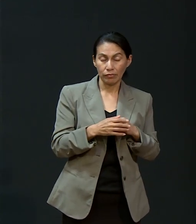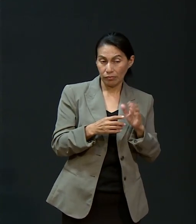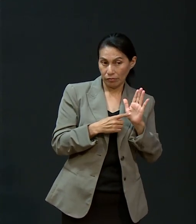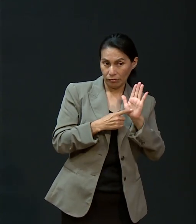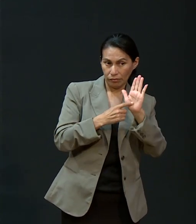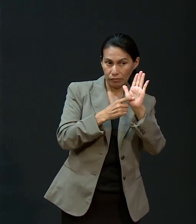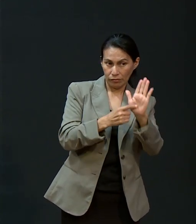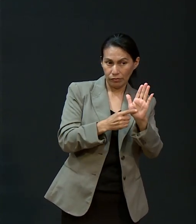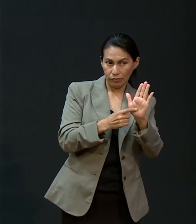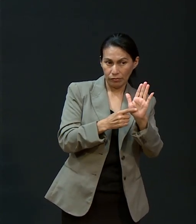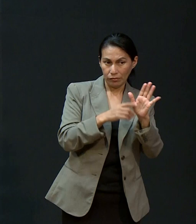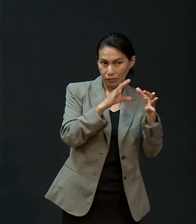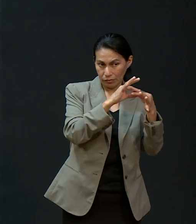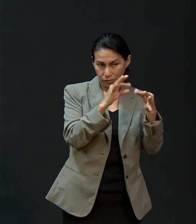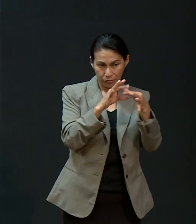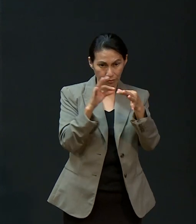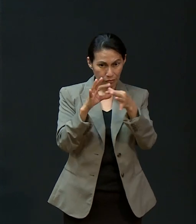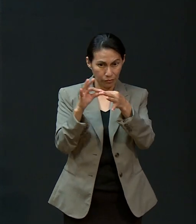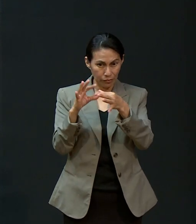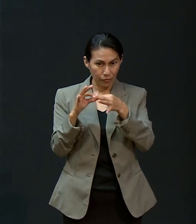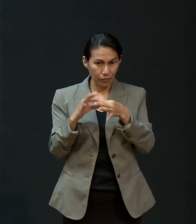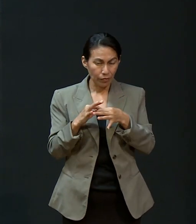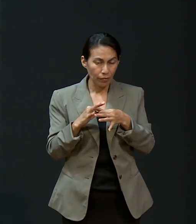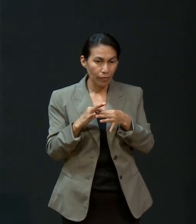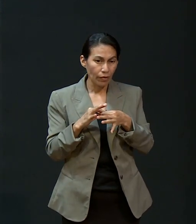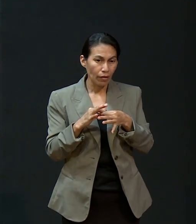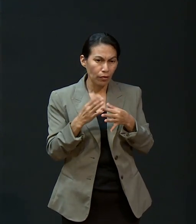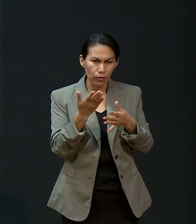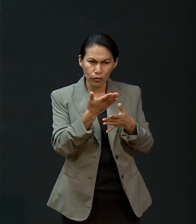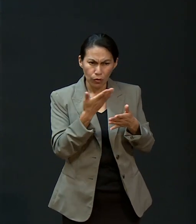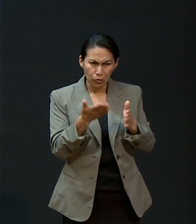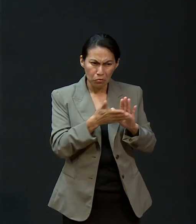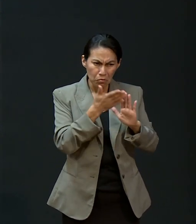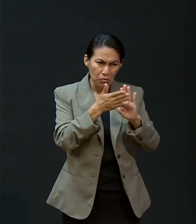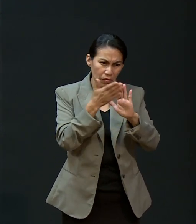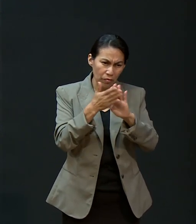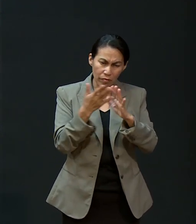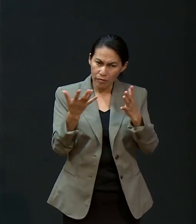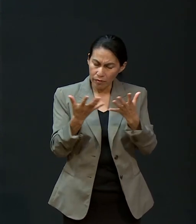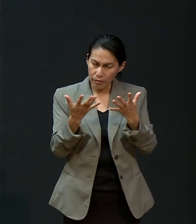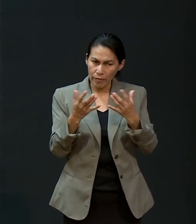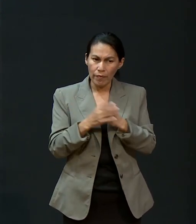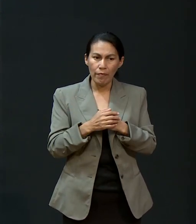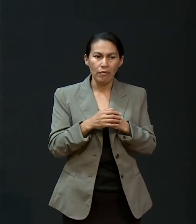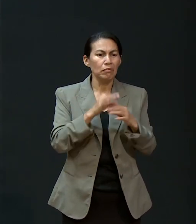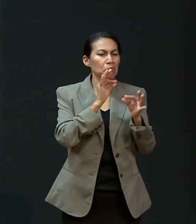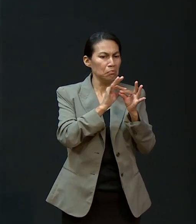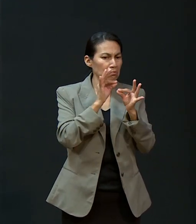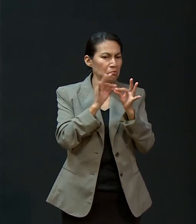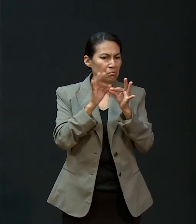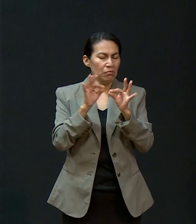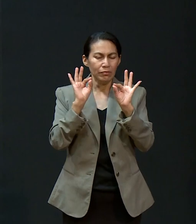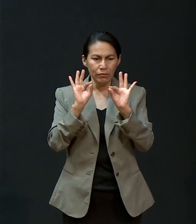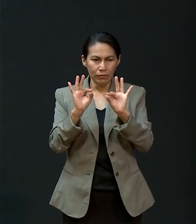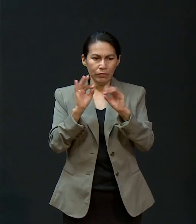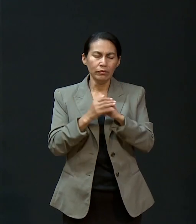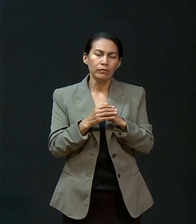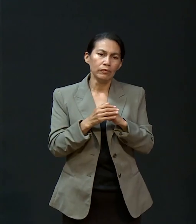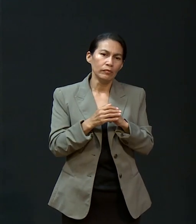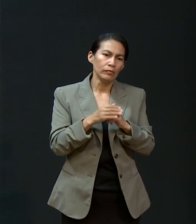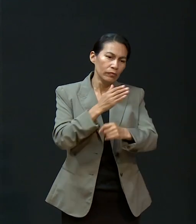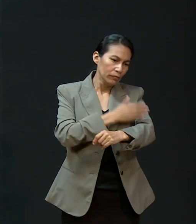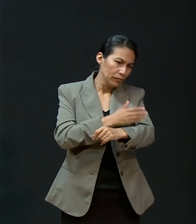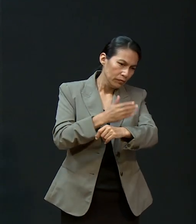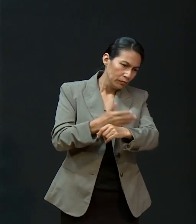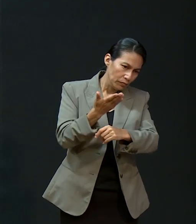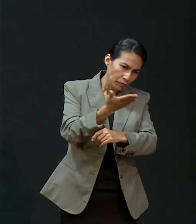mi proyecto ante la clase, ante los profesores. Les explico cómo estuvo, cómo se realiza el proceso de construcción. Y todo estuvo bien,